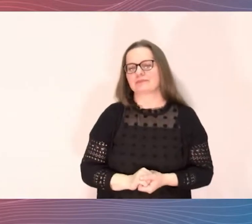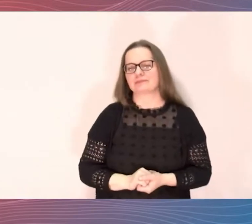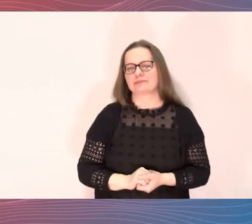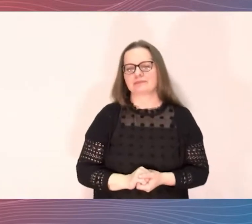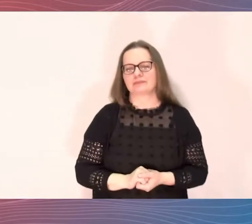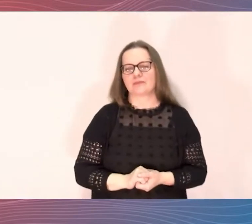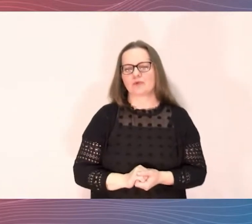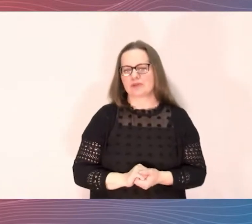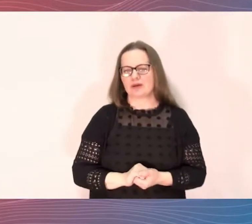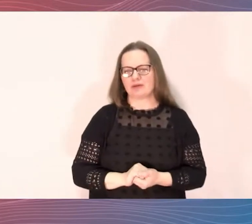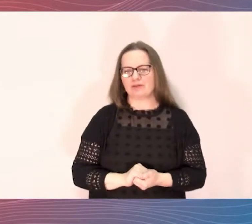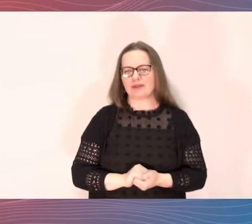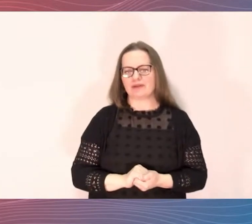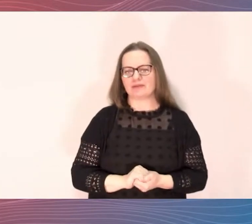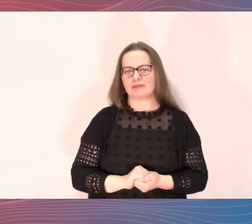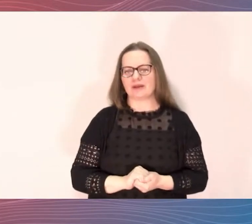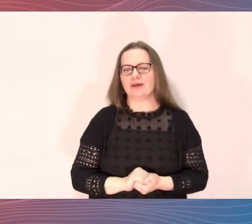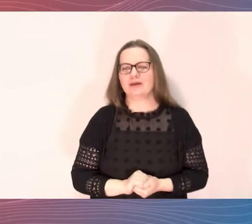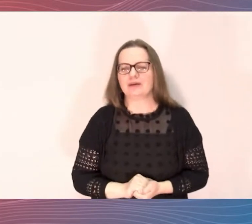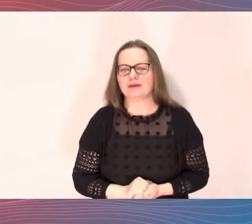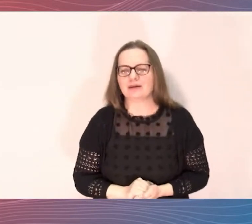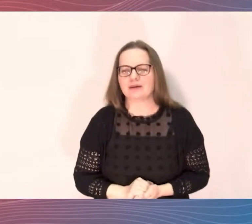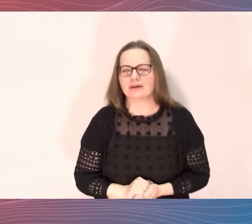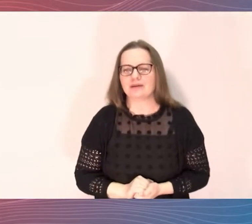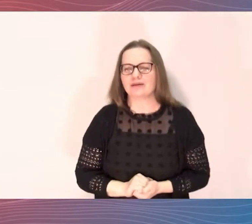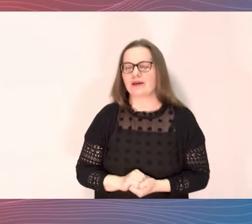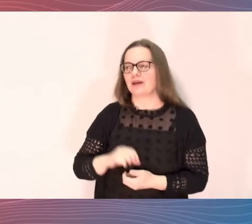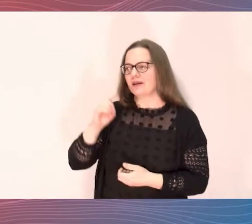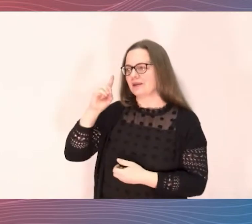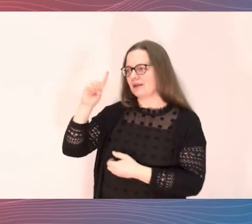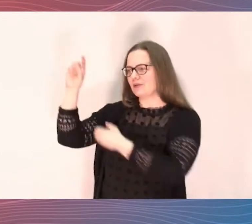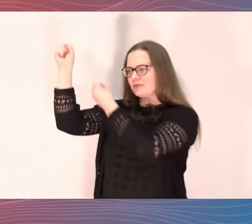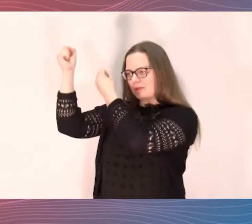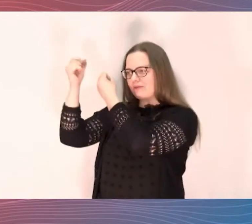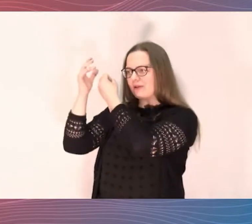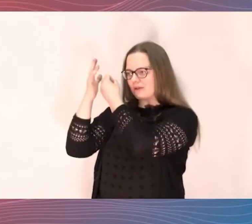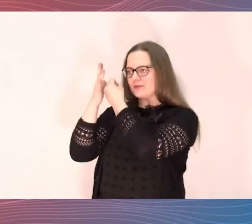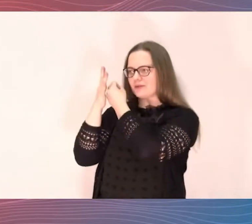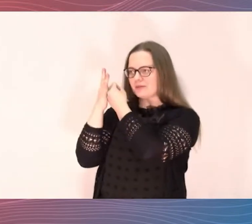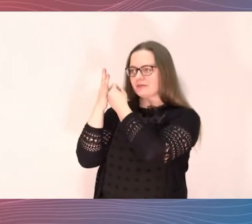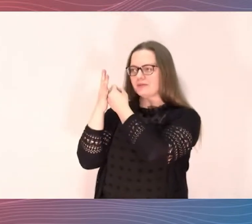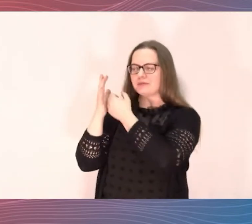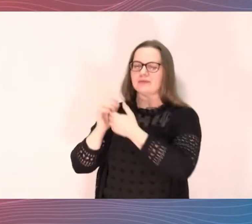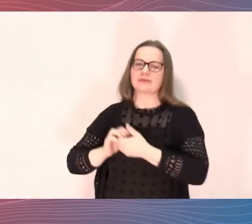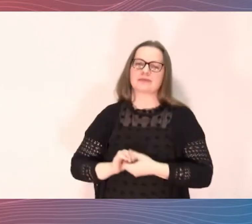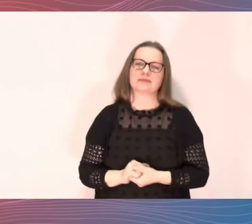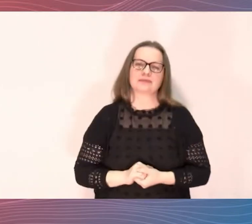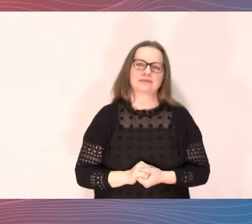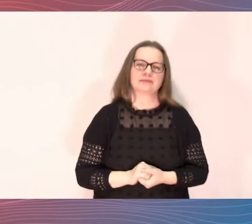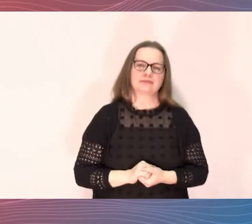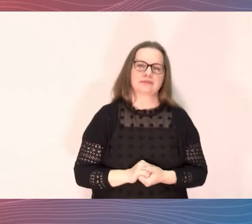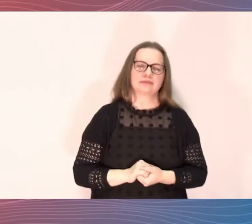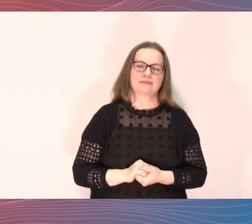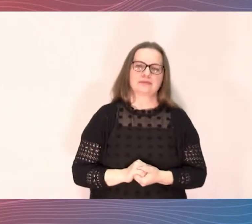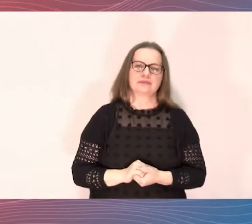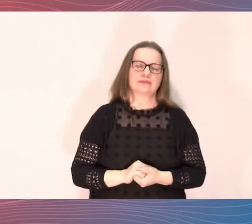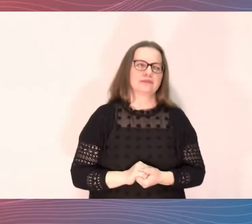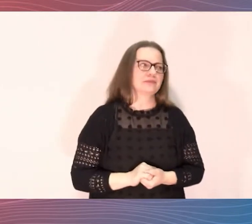Então, não só Deus precisa nos dar luz, mas os nosso coração tem que estar adequado.